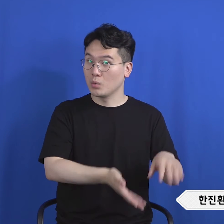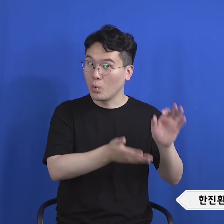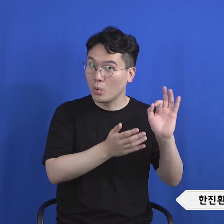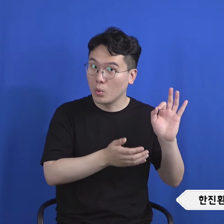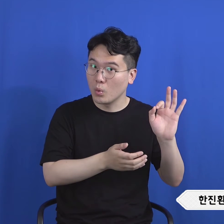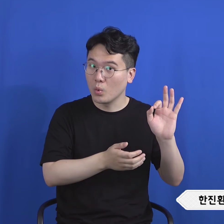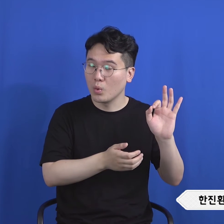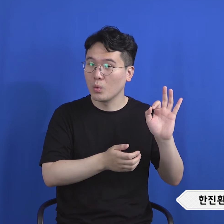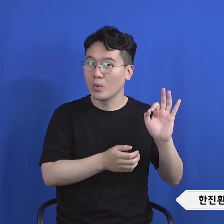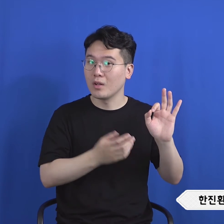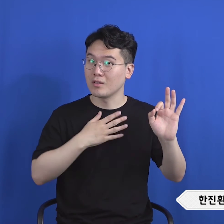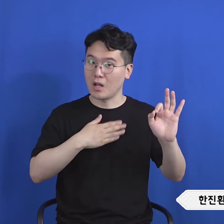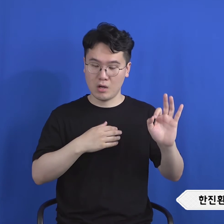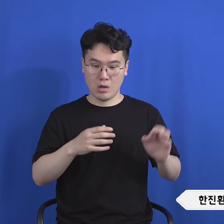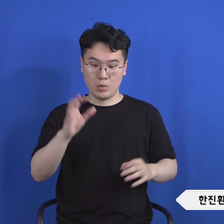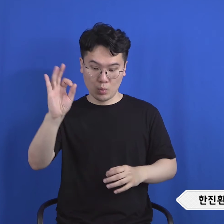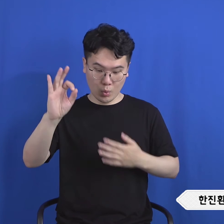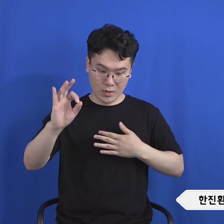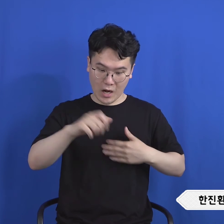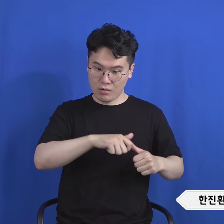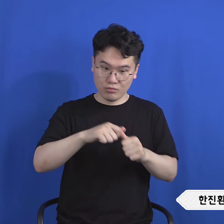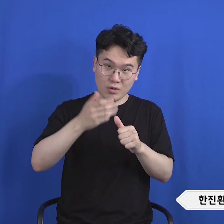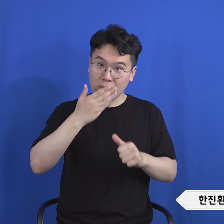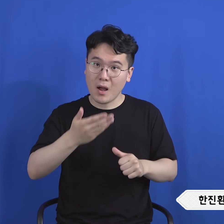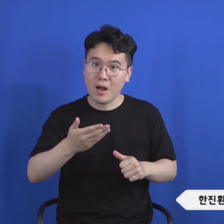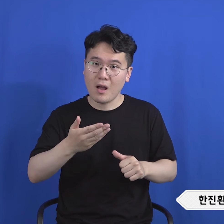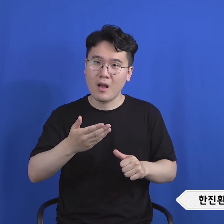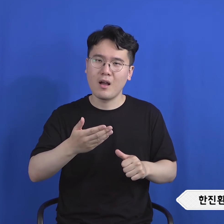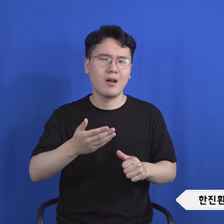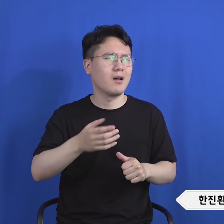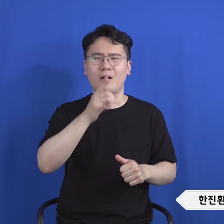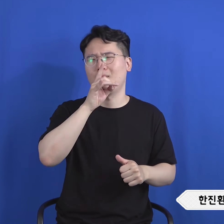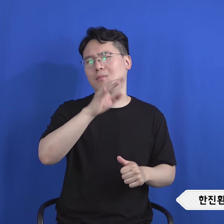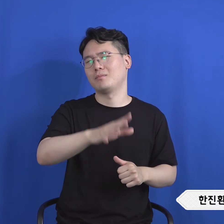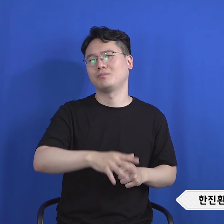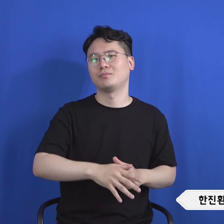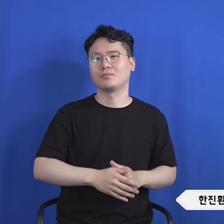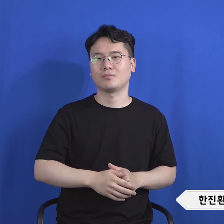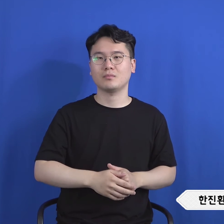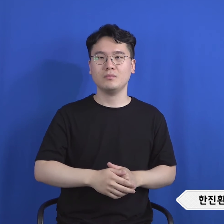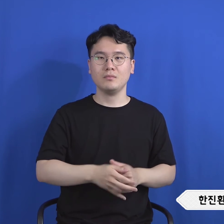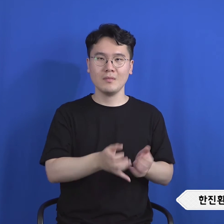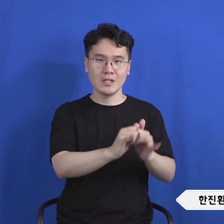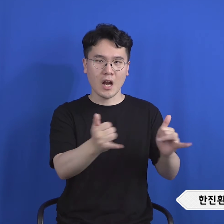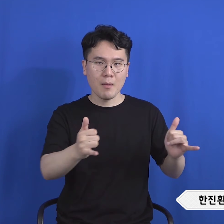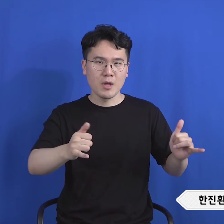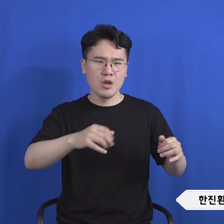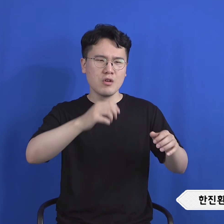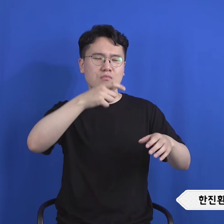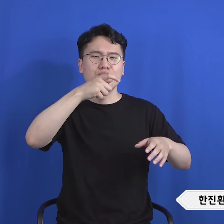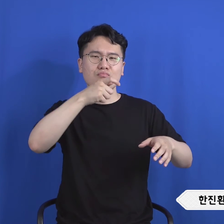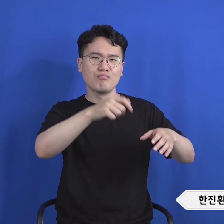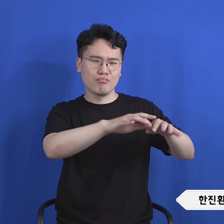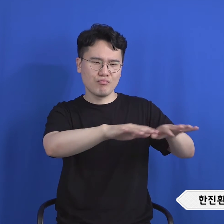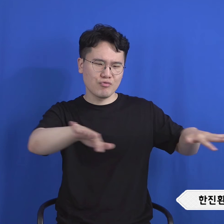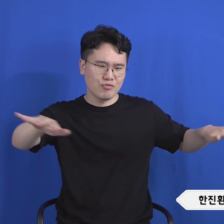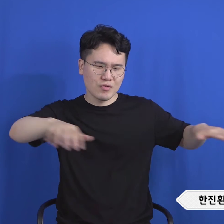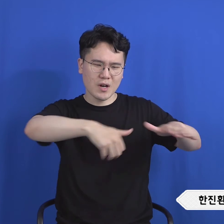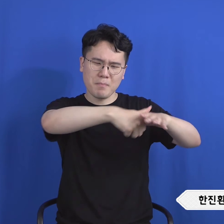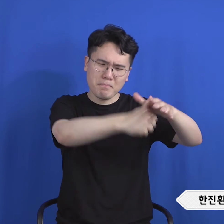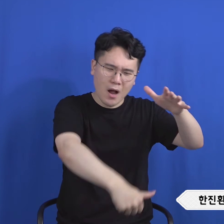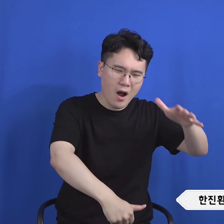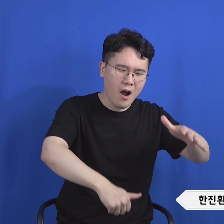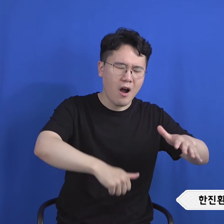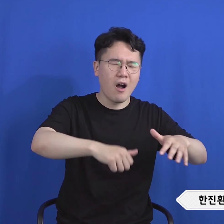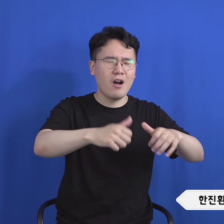자랑합니까? 돈이 나를 구원할 수 있습니까? 사람이 물속에 빠져들어가면서 막 죽어가면서 괜찮아,